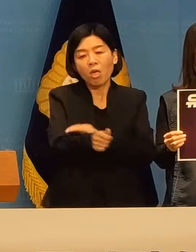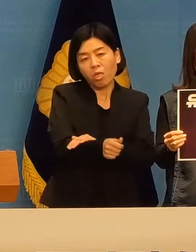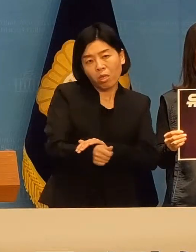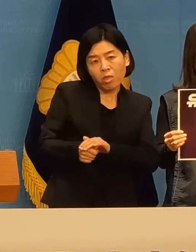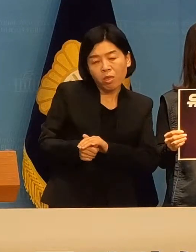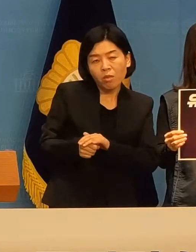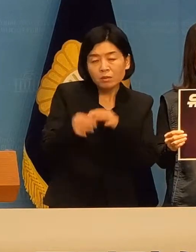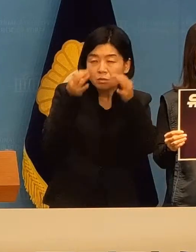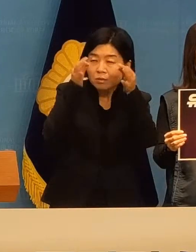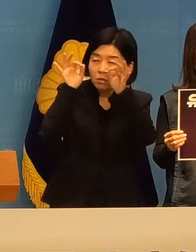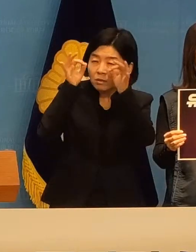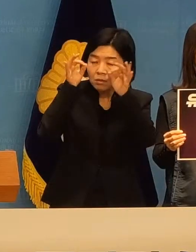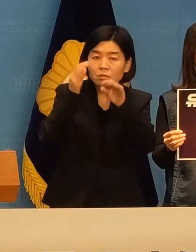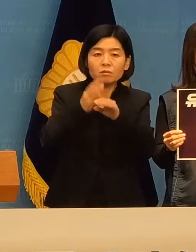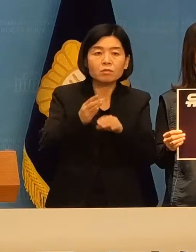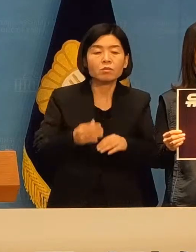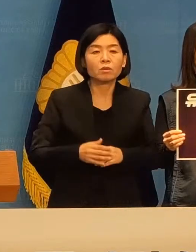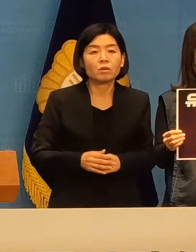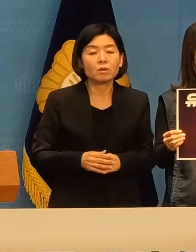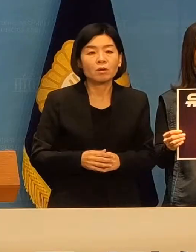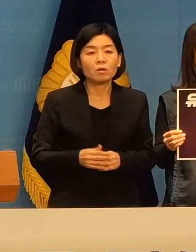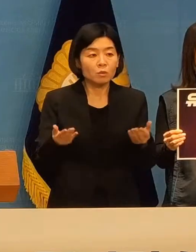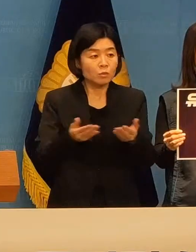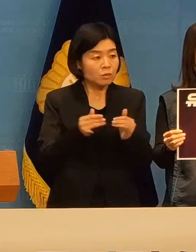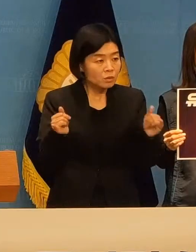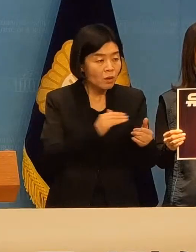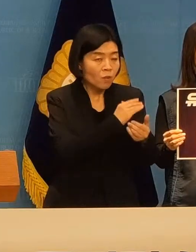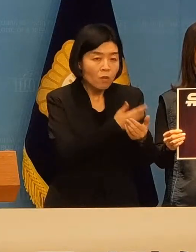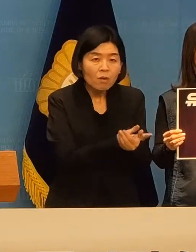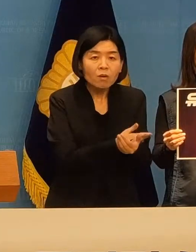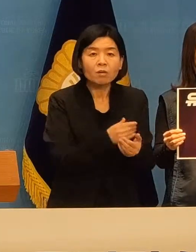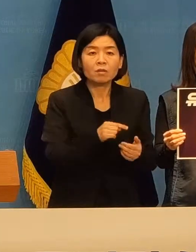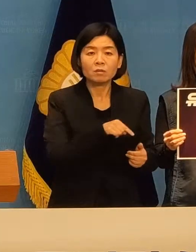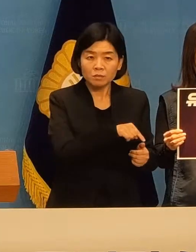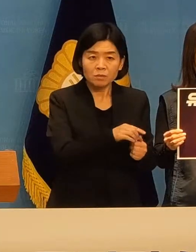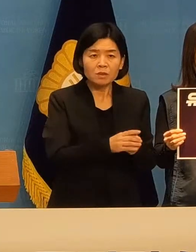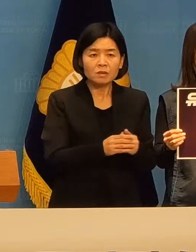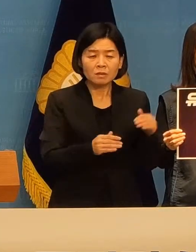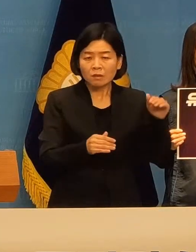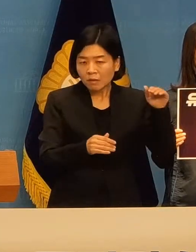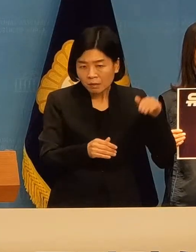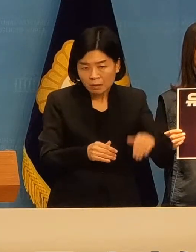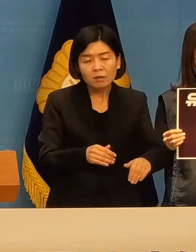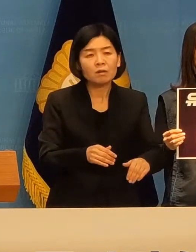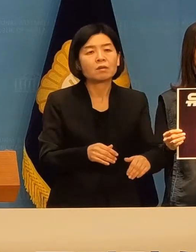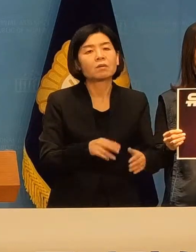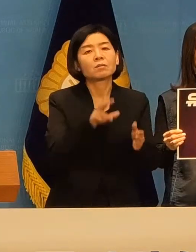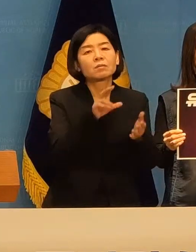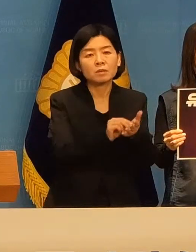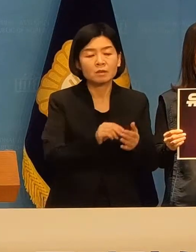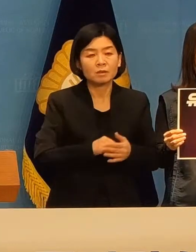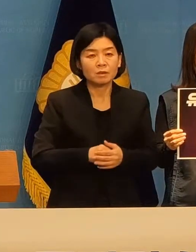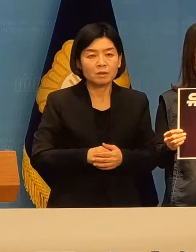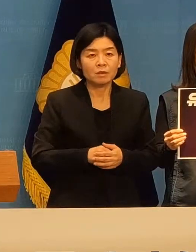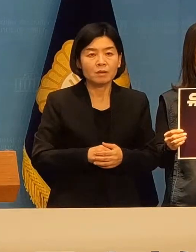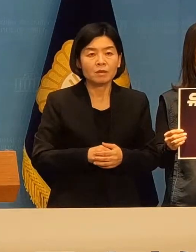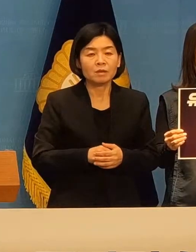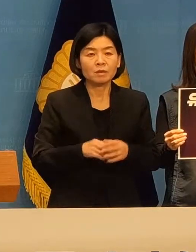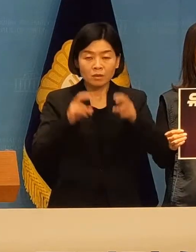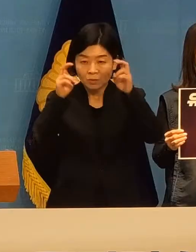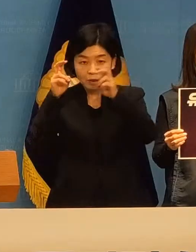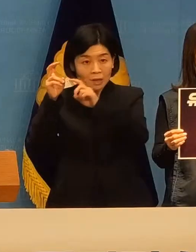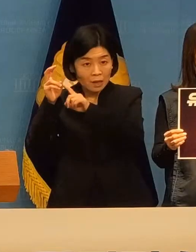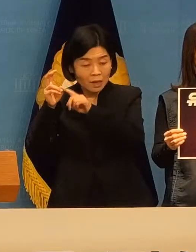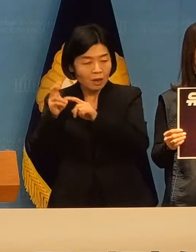눈치를 보고 있습니다. 노동자들의 권리가 전반적으로 후퇴되고 있다는 것입니다. 사측은 그